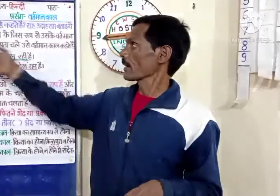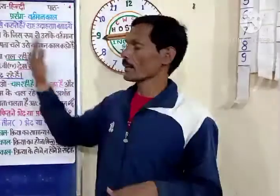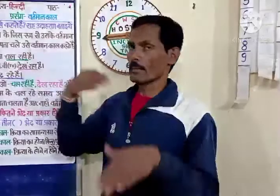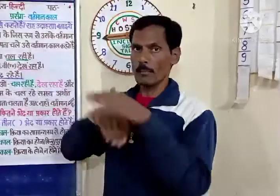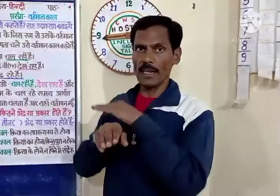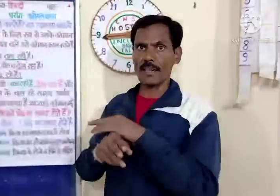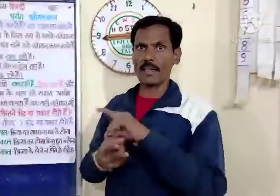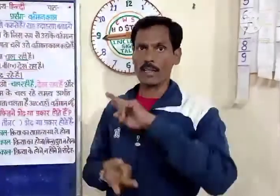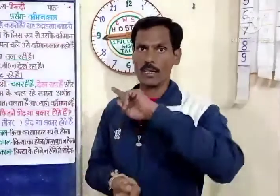में